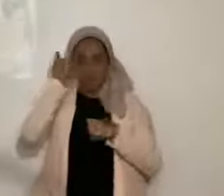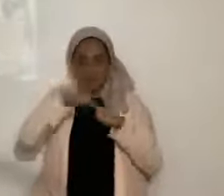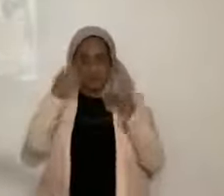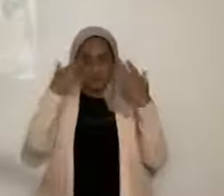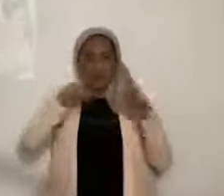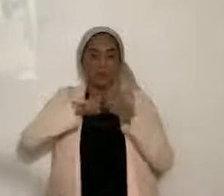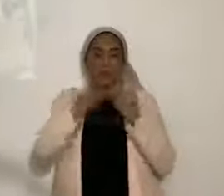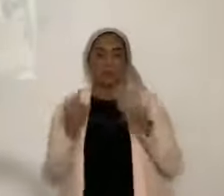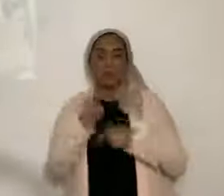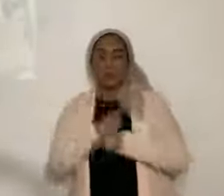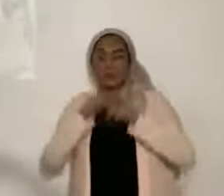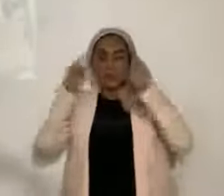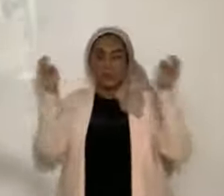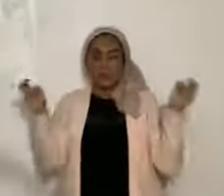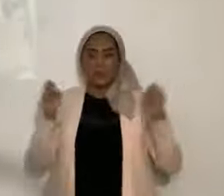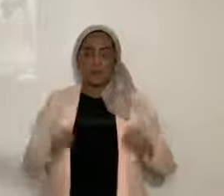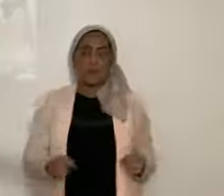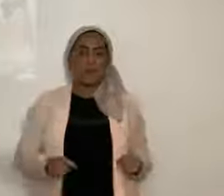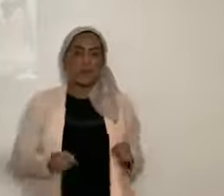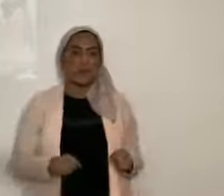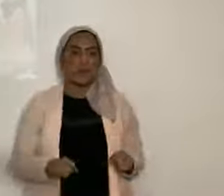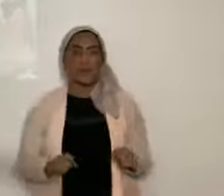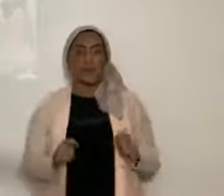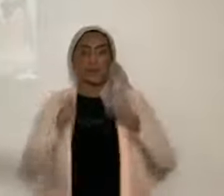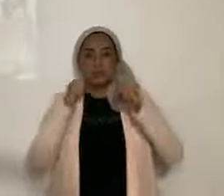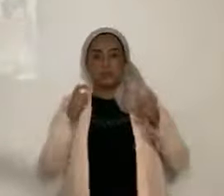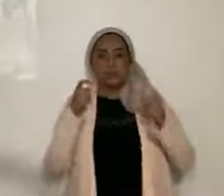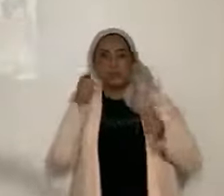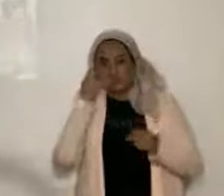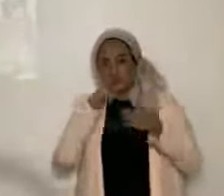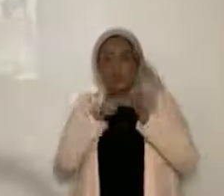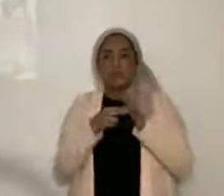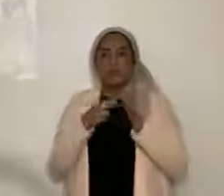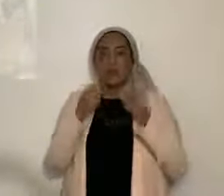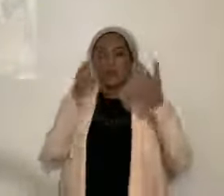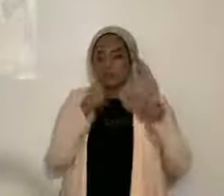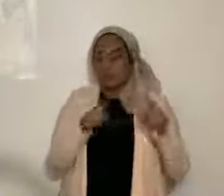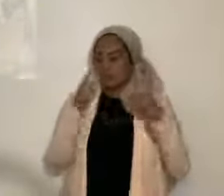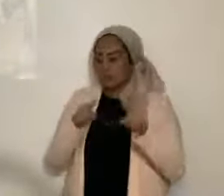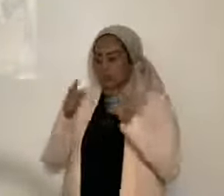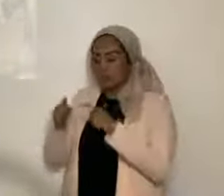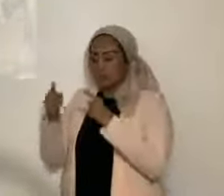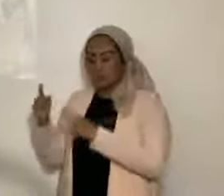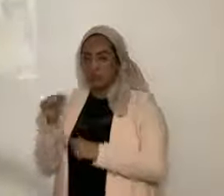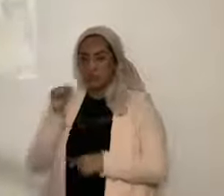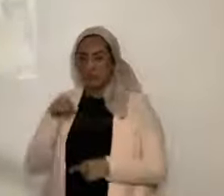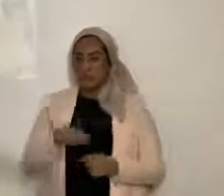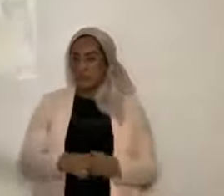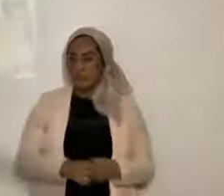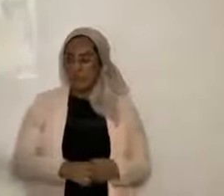esta administración. Les habían dado a entender que iban a hacer esto y el otro, y aquí y allá, ¿sí?